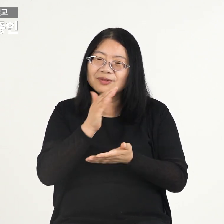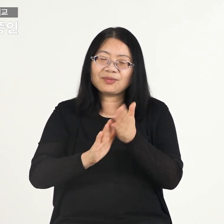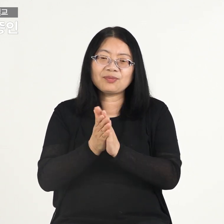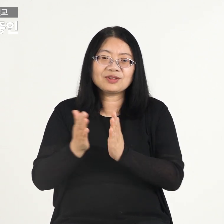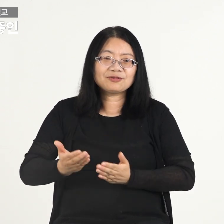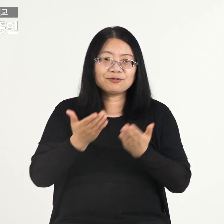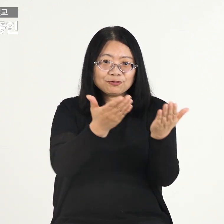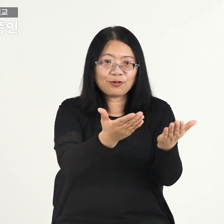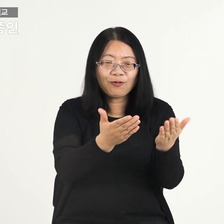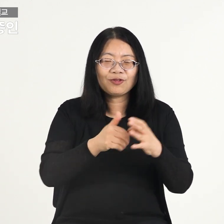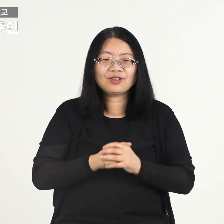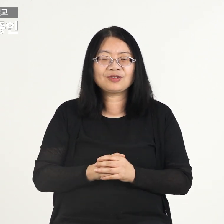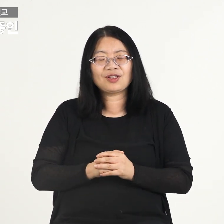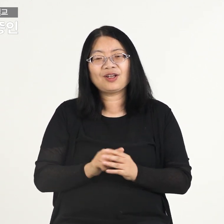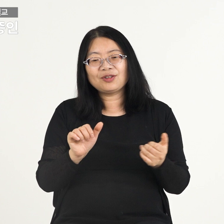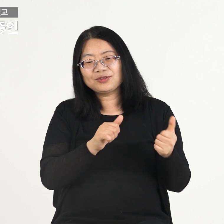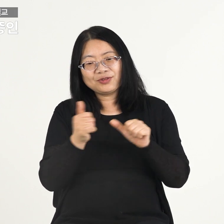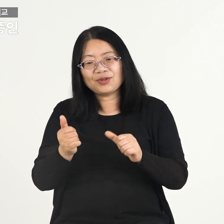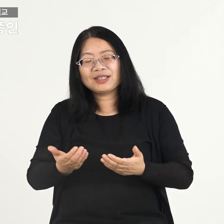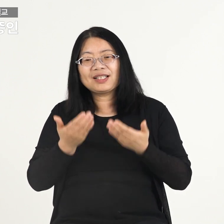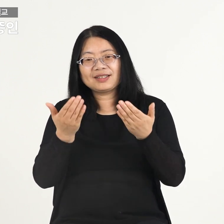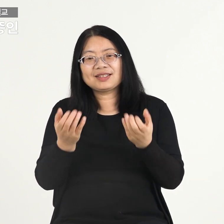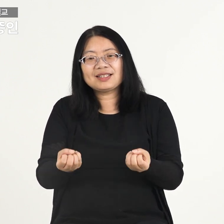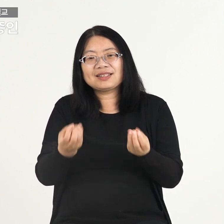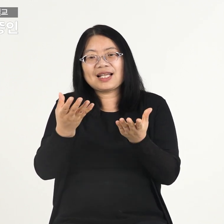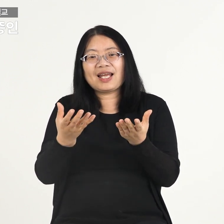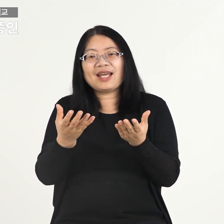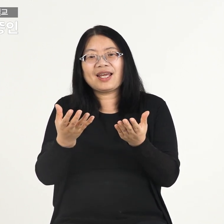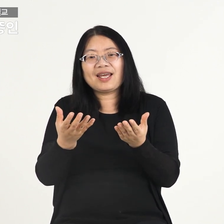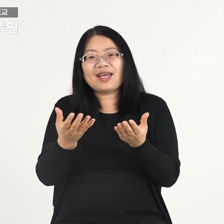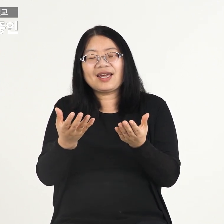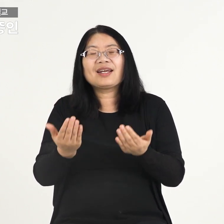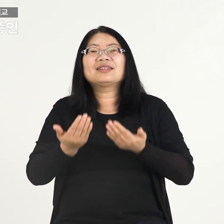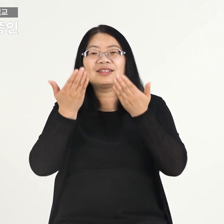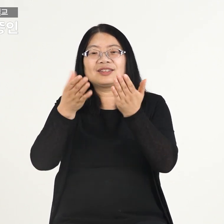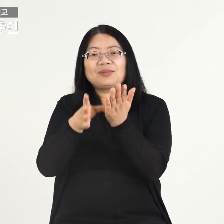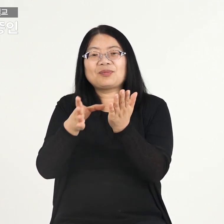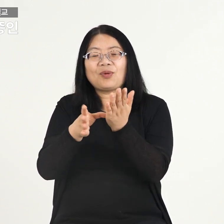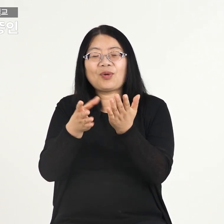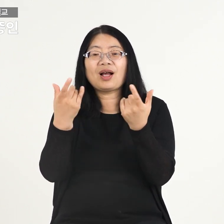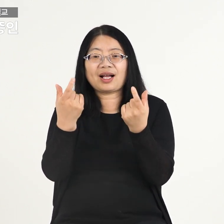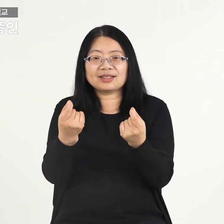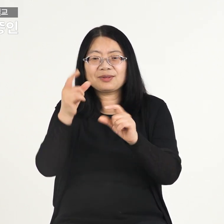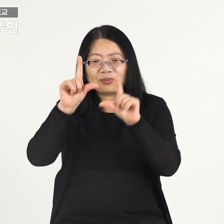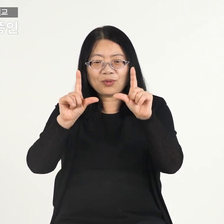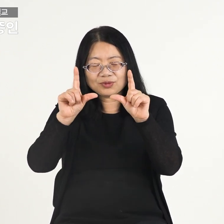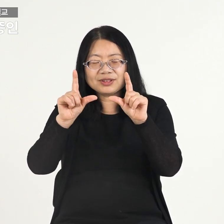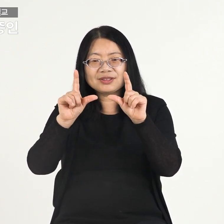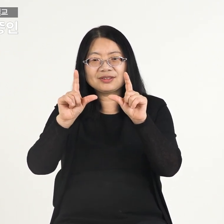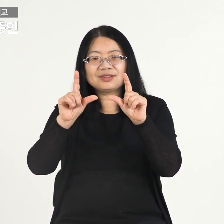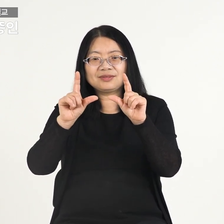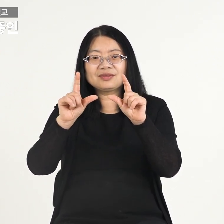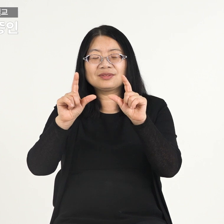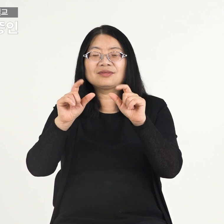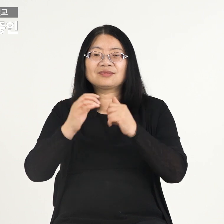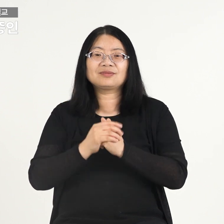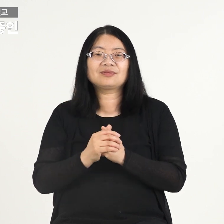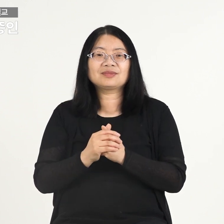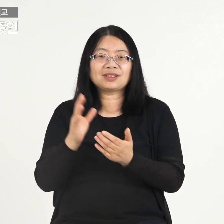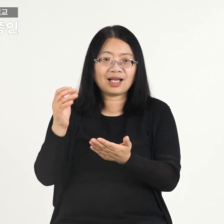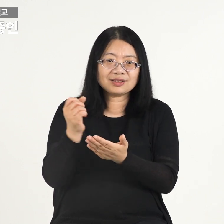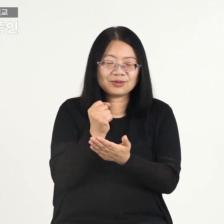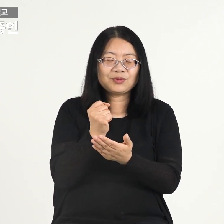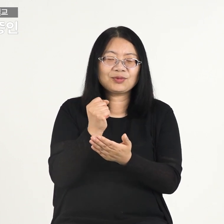죽어서 드려지는 제물 같은 존재로 이 시대에 하나님 앞에 드려질 때